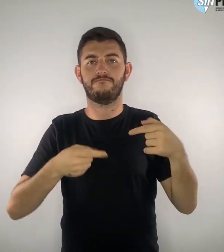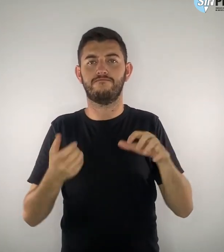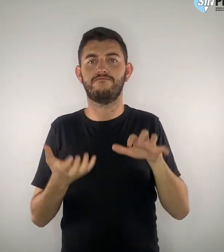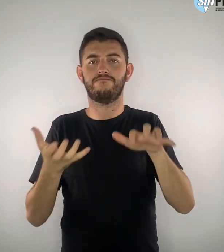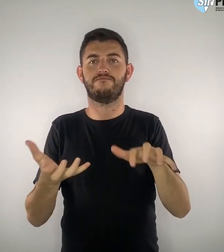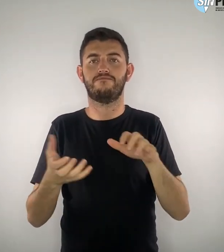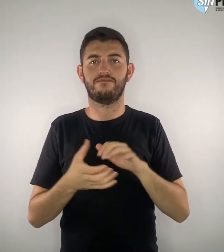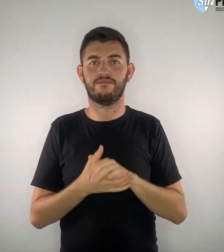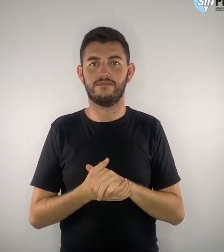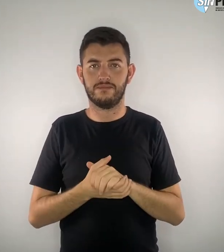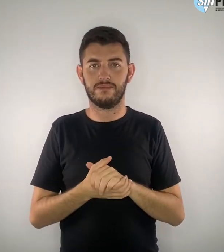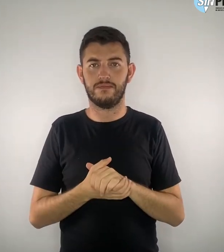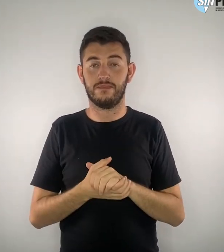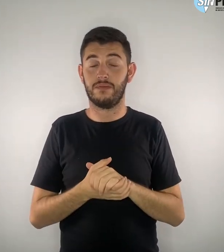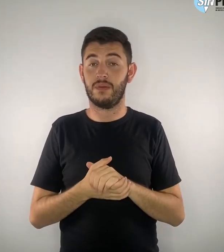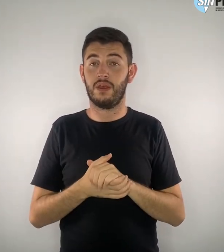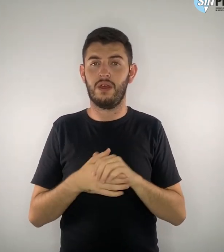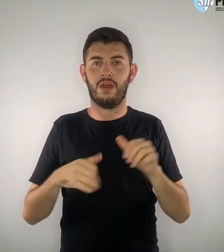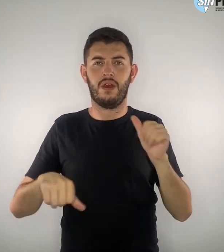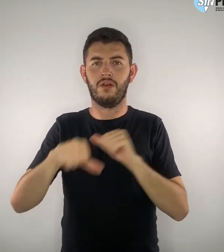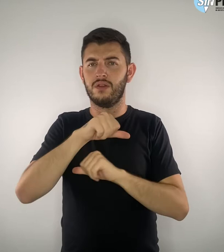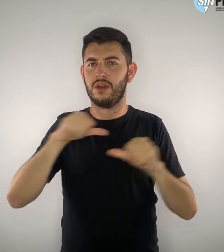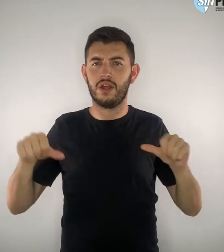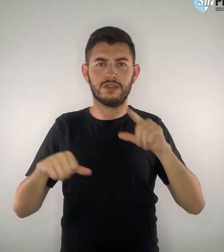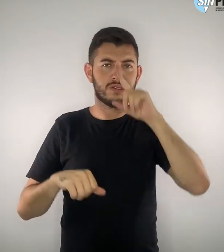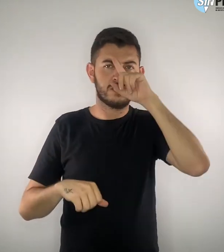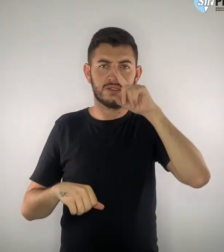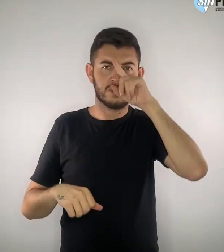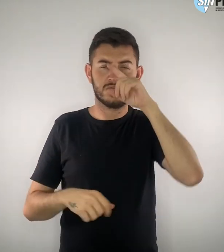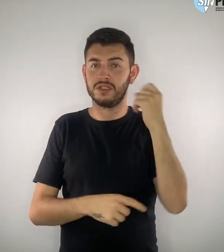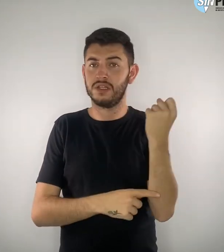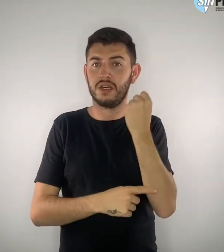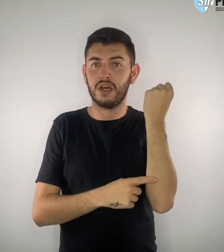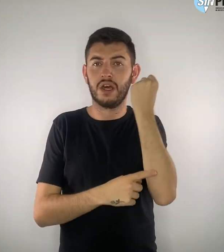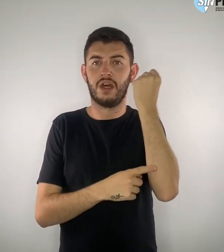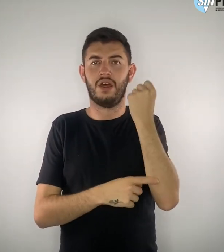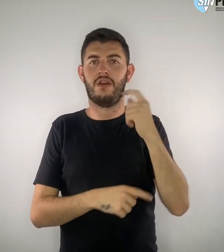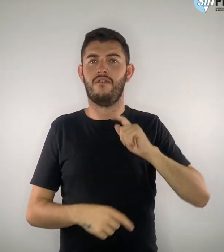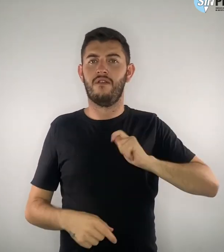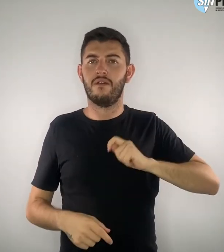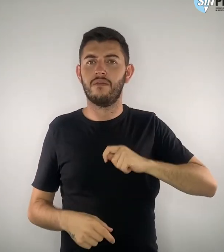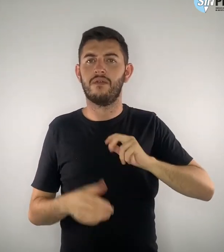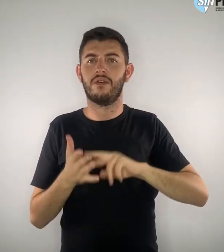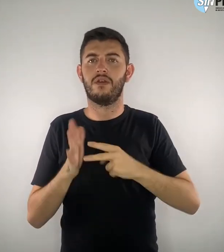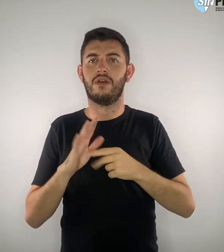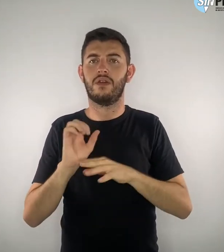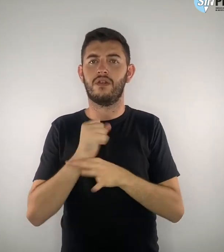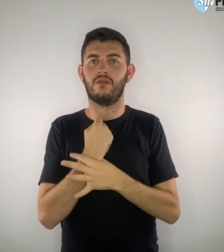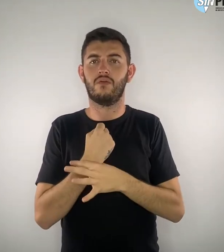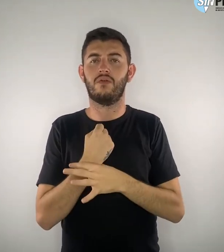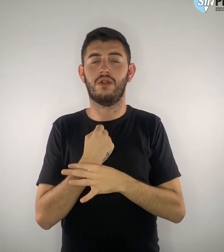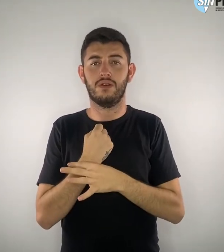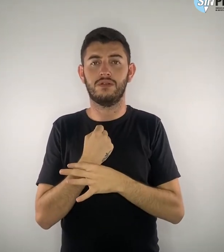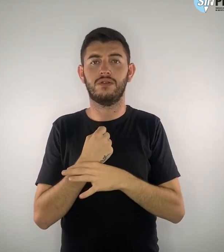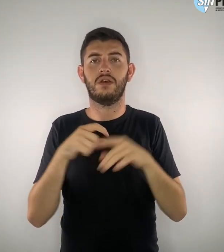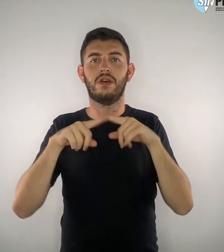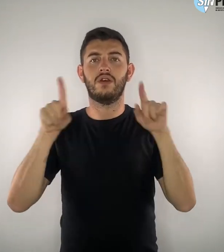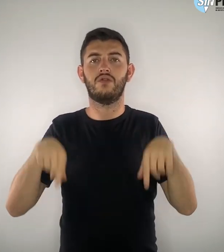das alterações mais nocivas e perversas é referente à estabilidade do servidor público. O texto